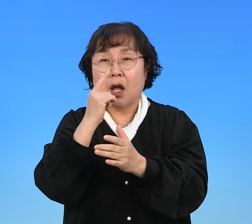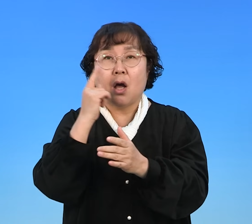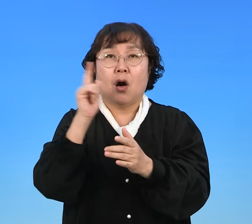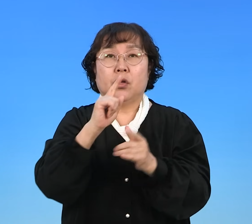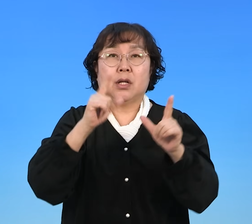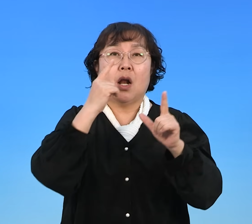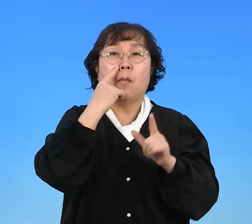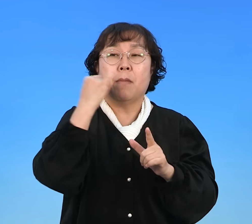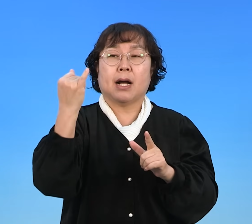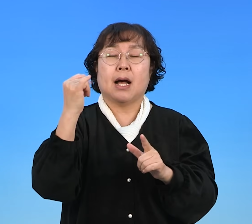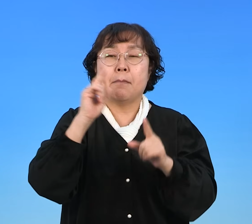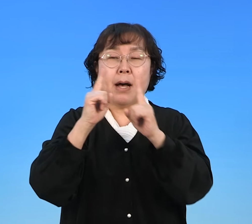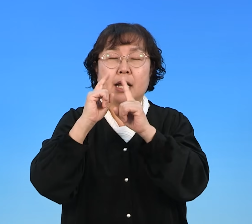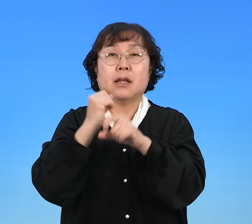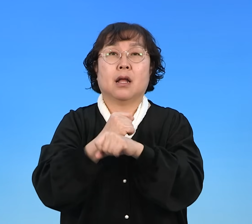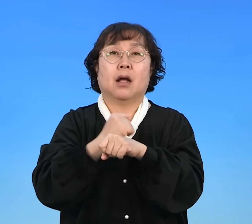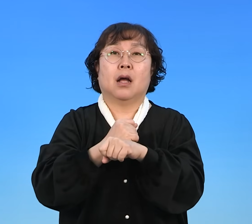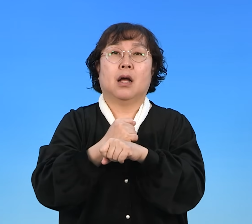날 어머니가 그러시대요.